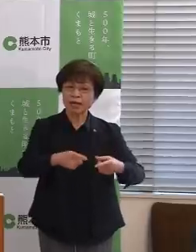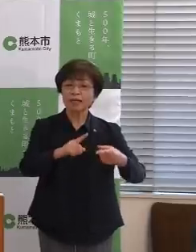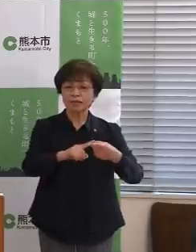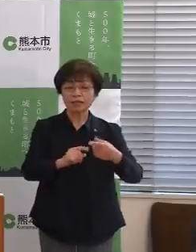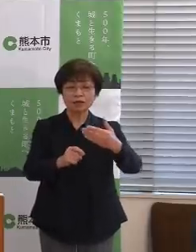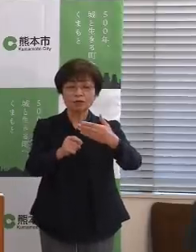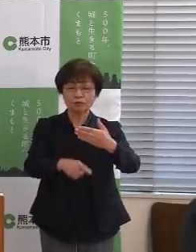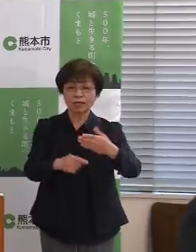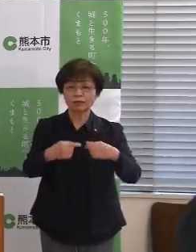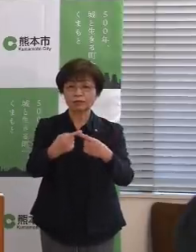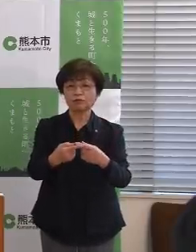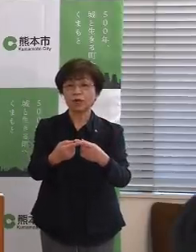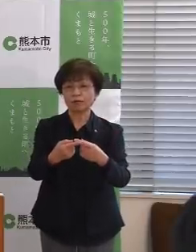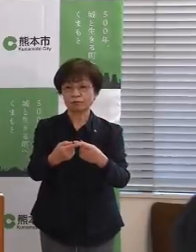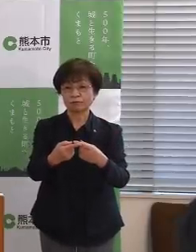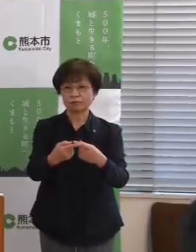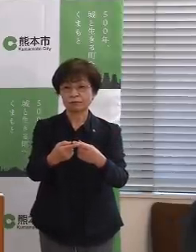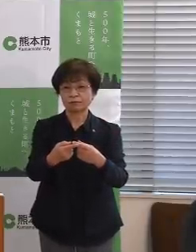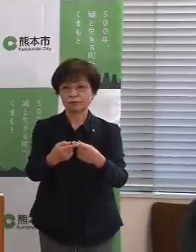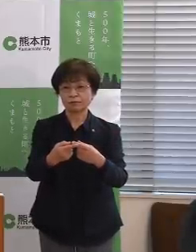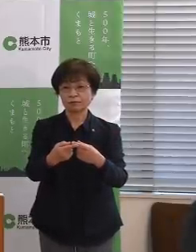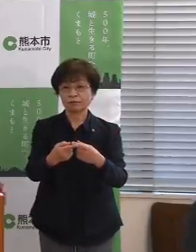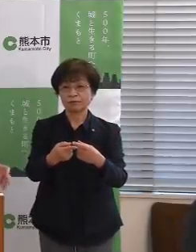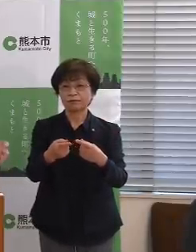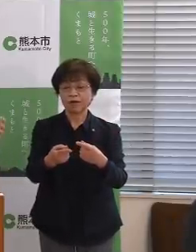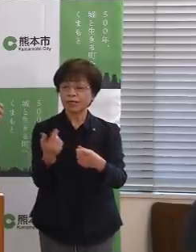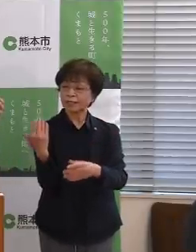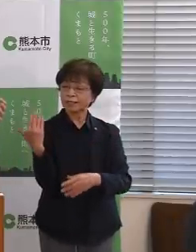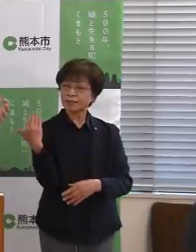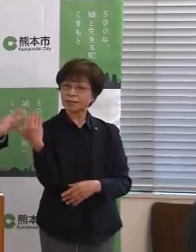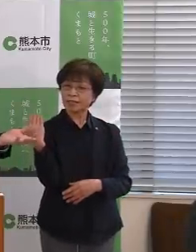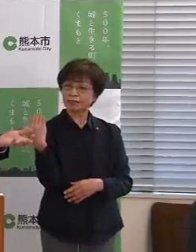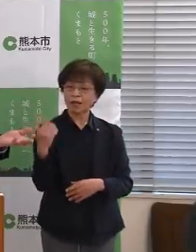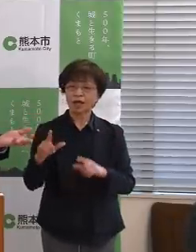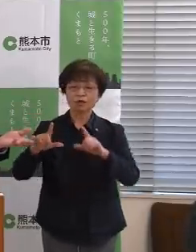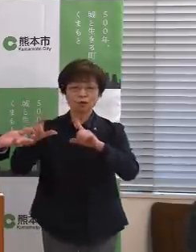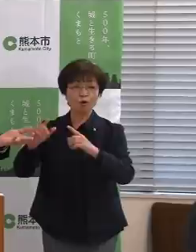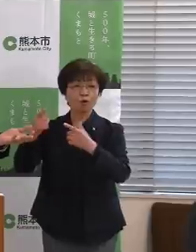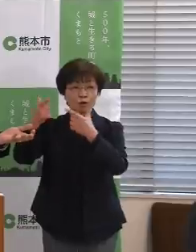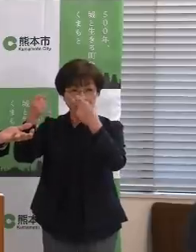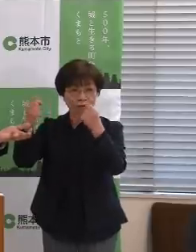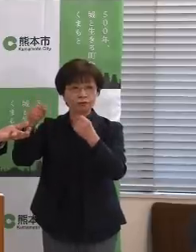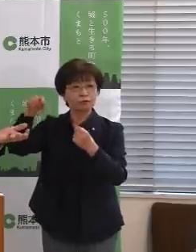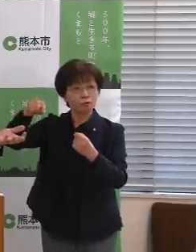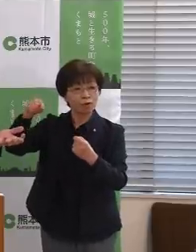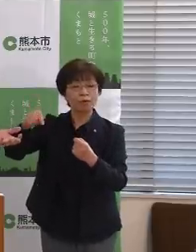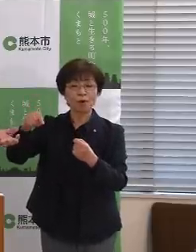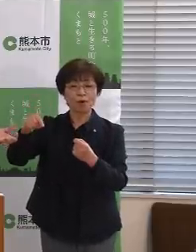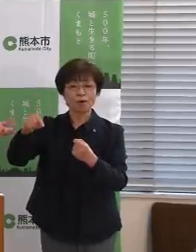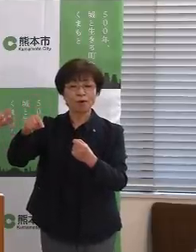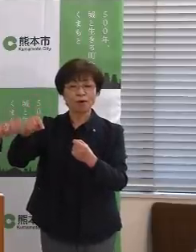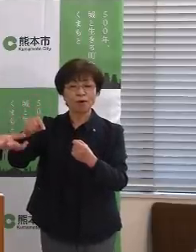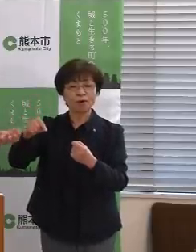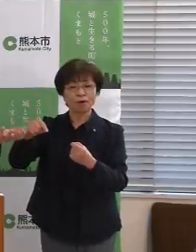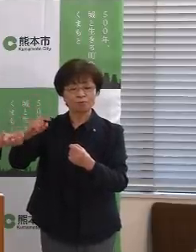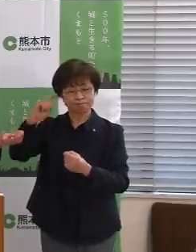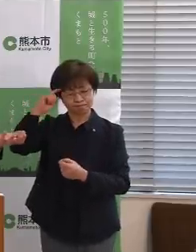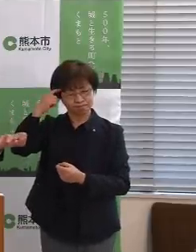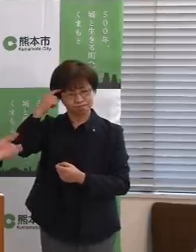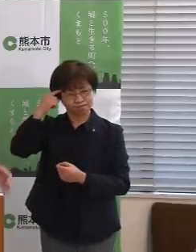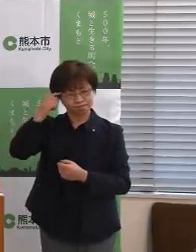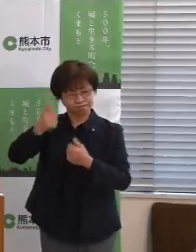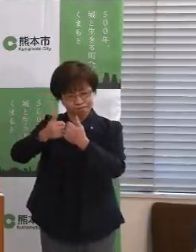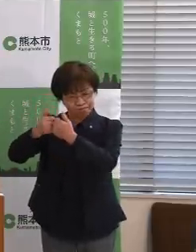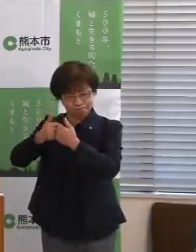月入学というのはですね、まあ、以前東京大学をはじめ大学の方でもですね、いろいろ検討なさ